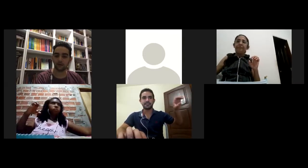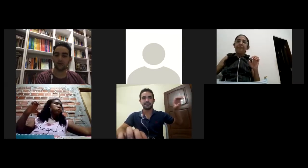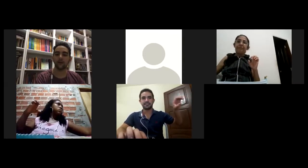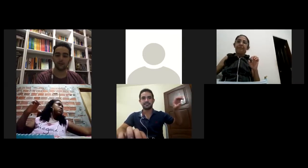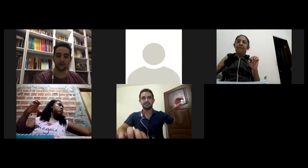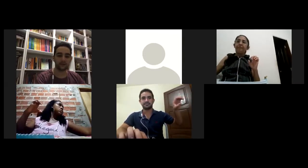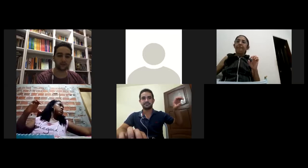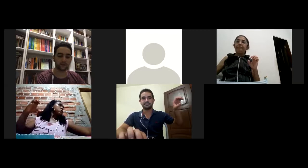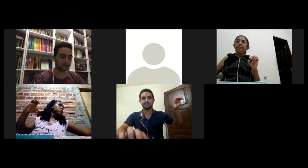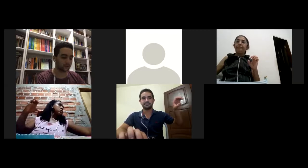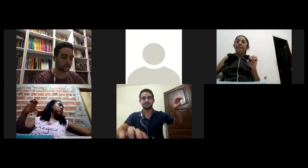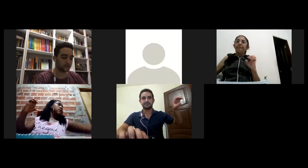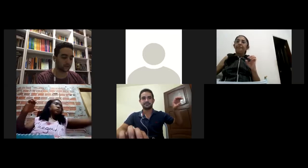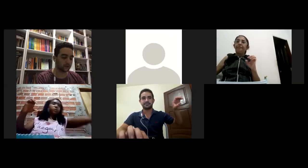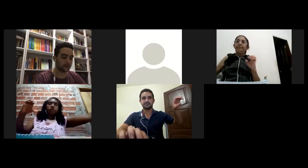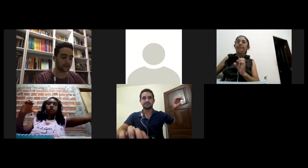Isso.